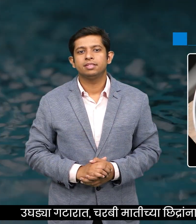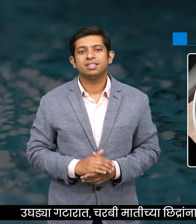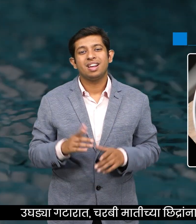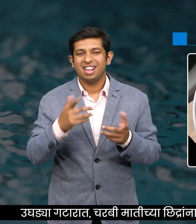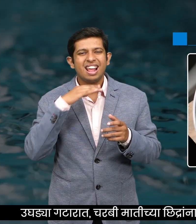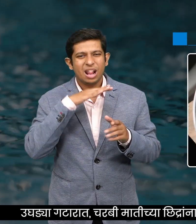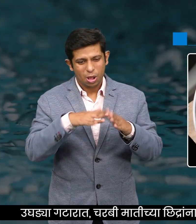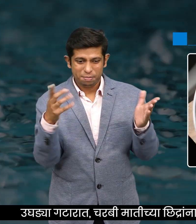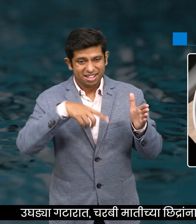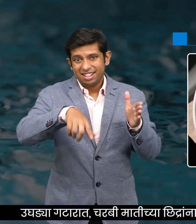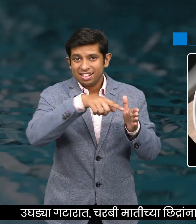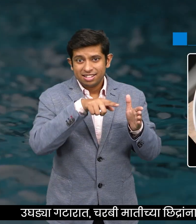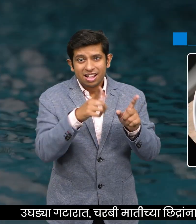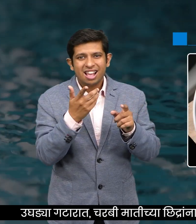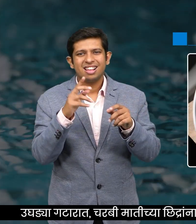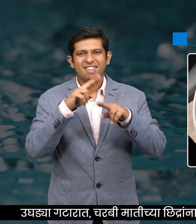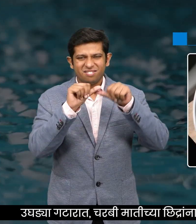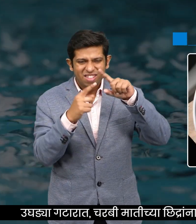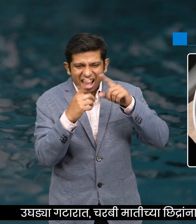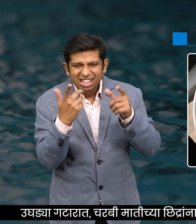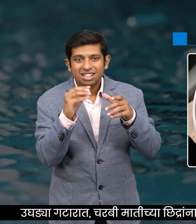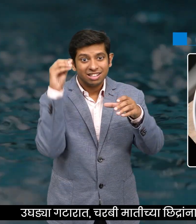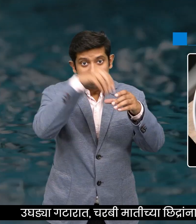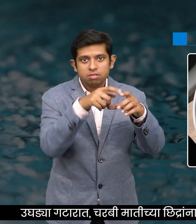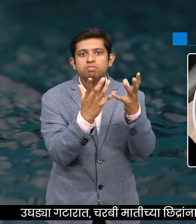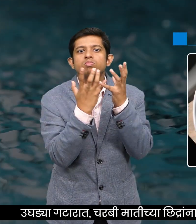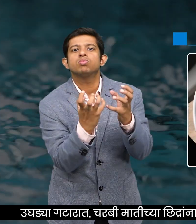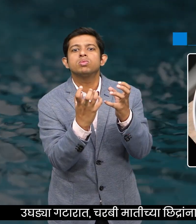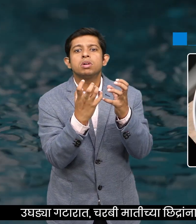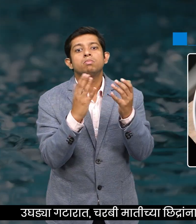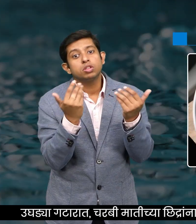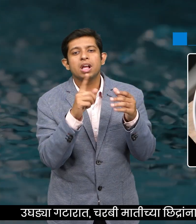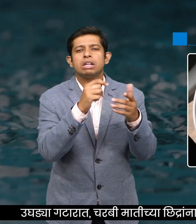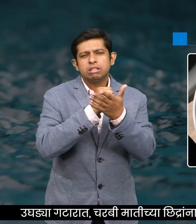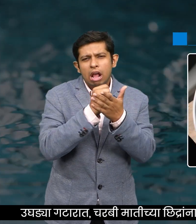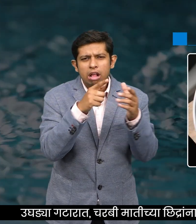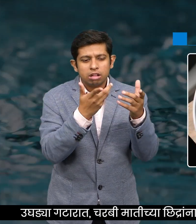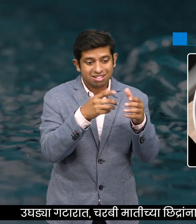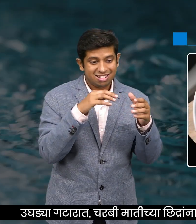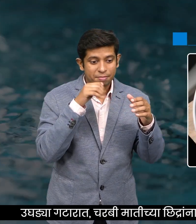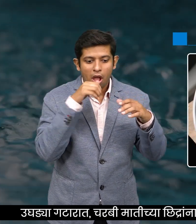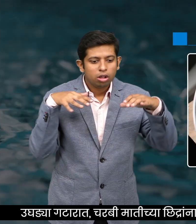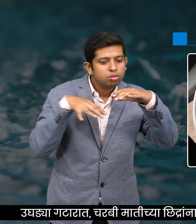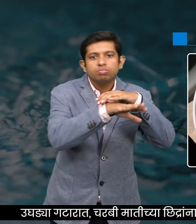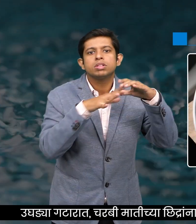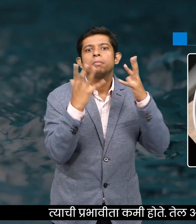उघड्या गटारात चरबी मातीच्या छिद्राने बंद करतात, ज्यामुळे पाणी फिल्टर करण्याची